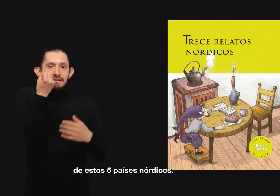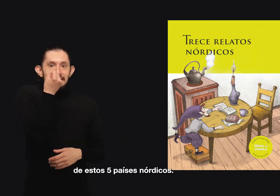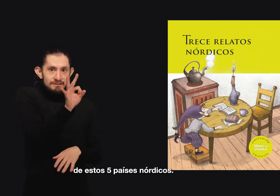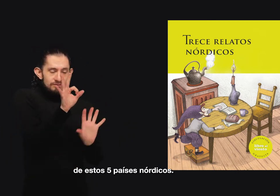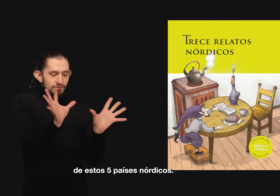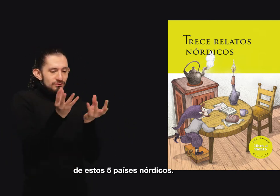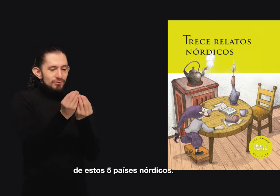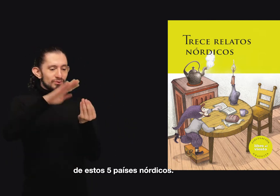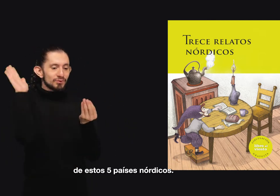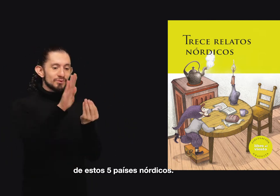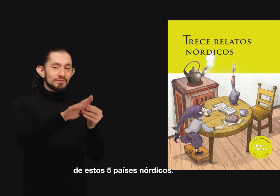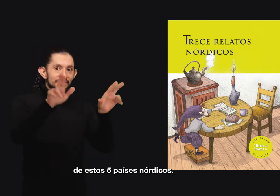estos cinco países nórdicos.